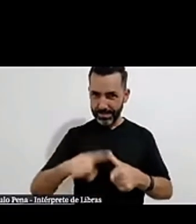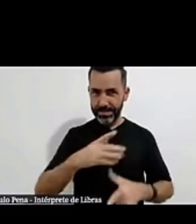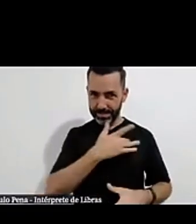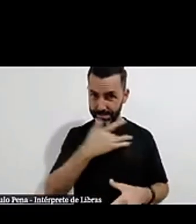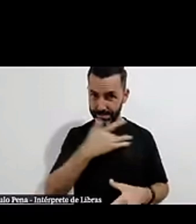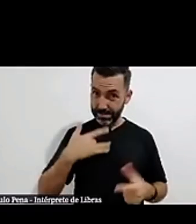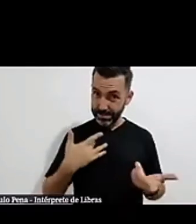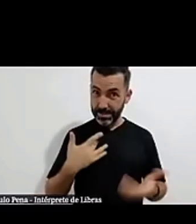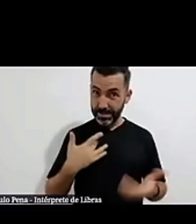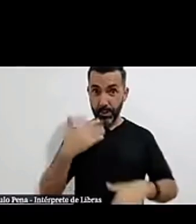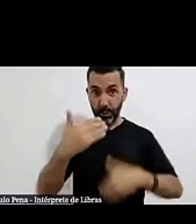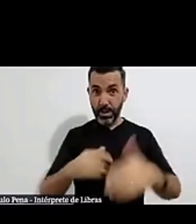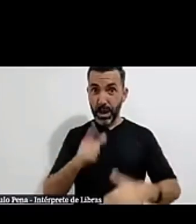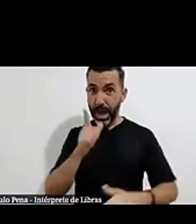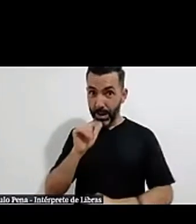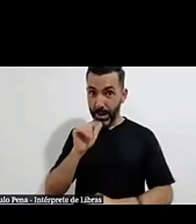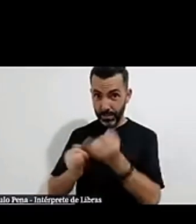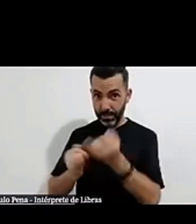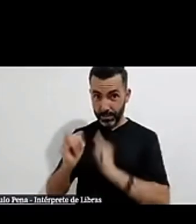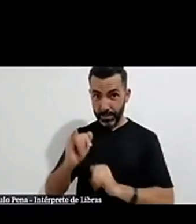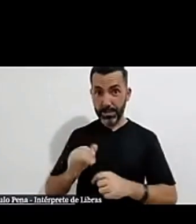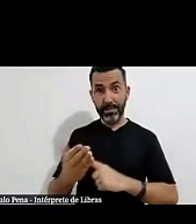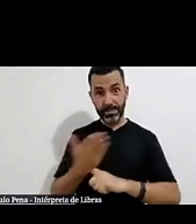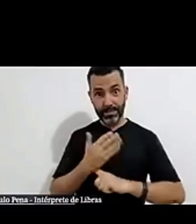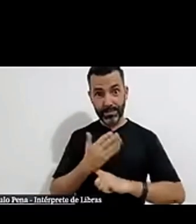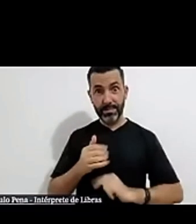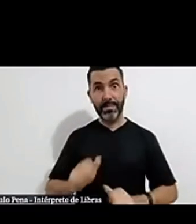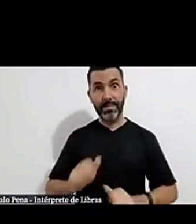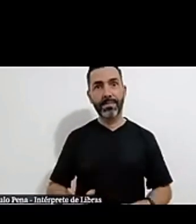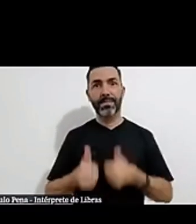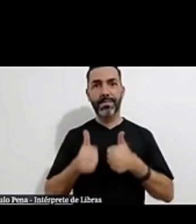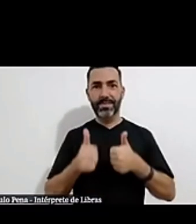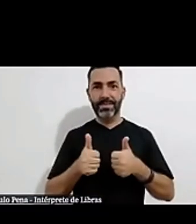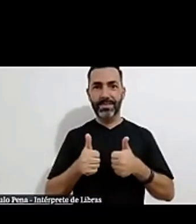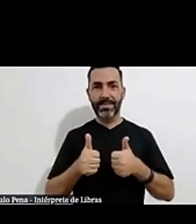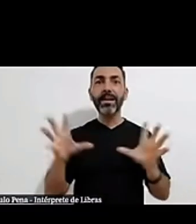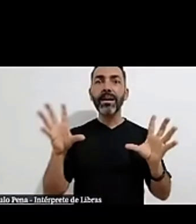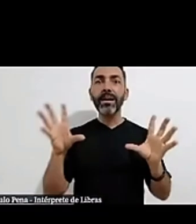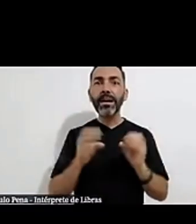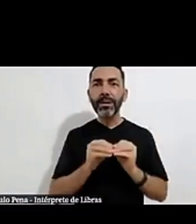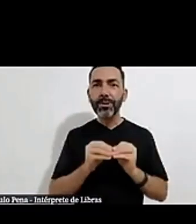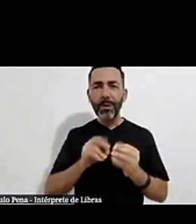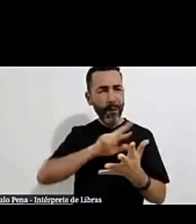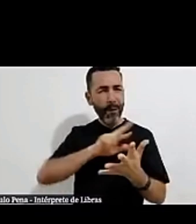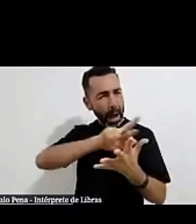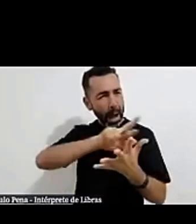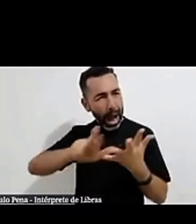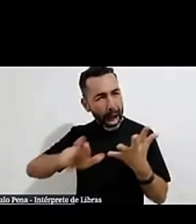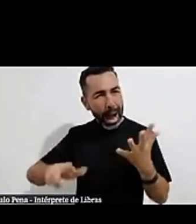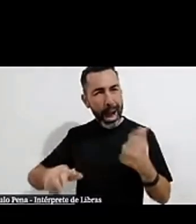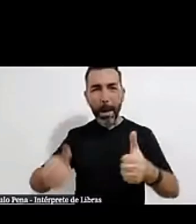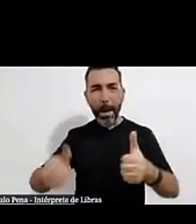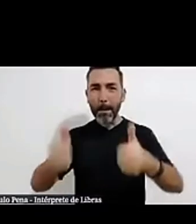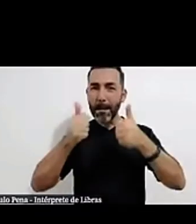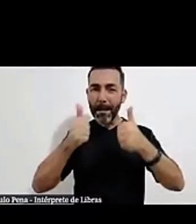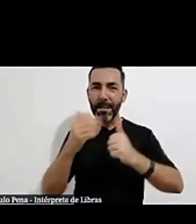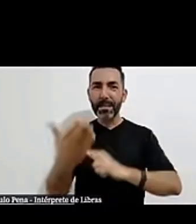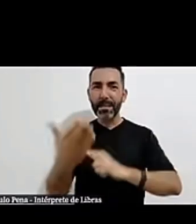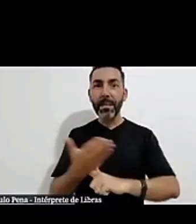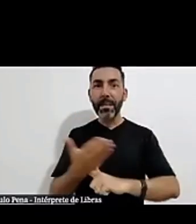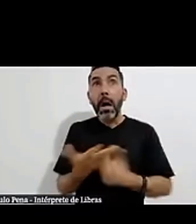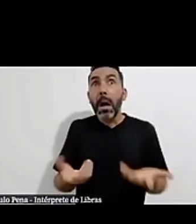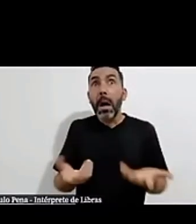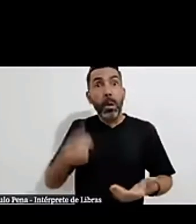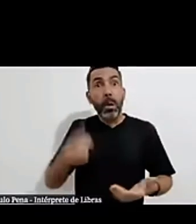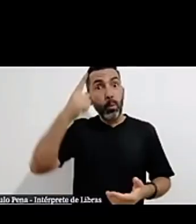melhora considerável. Então, gente, resumindo, né, vocês viram aí a quantidade de benefícios. Aí você se pergunta, mas como